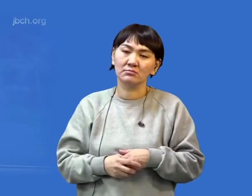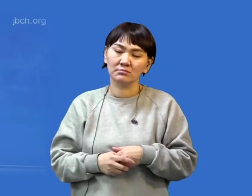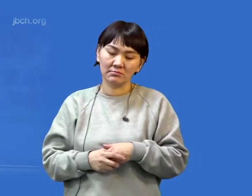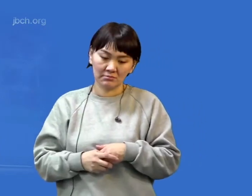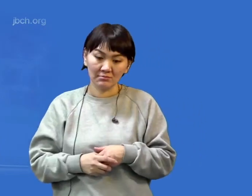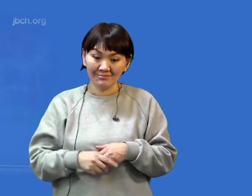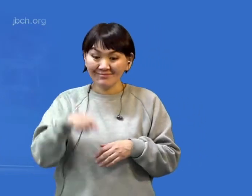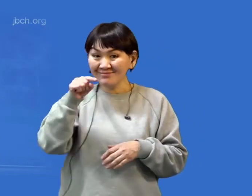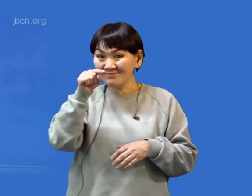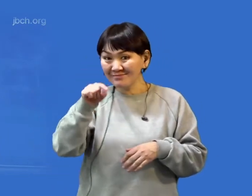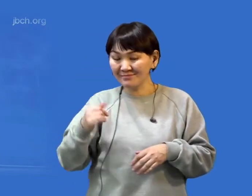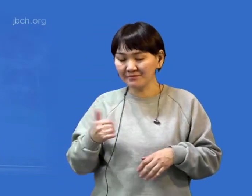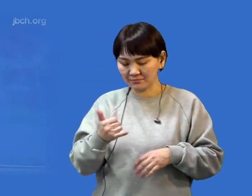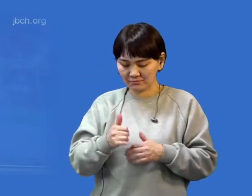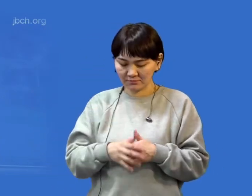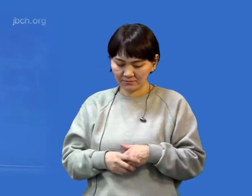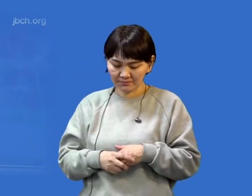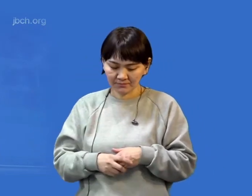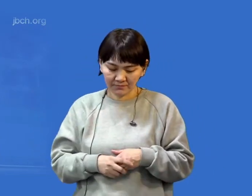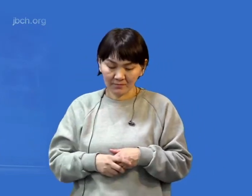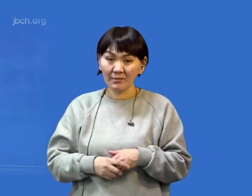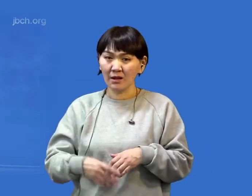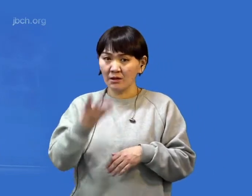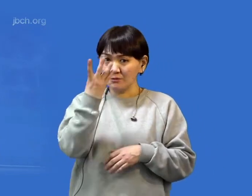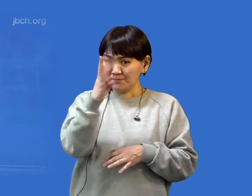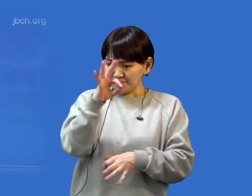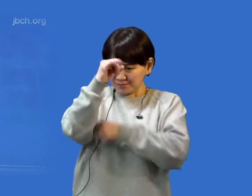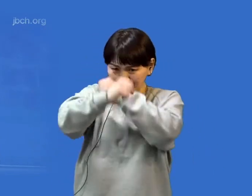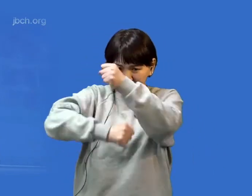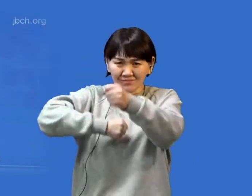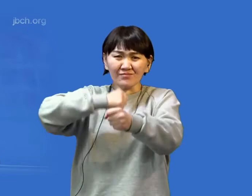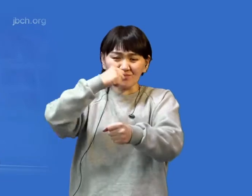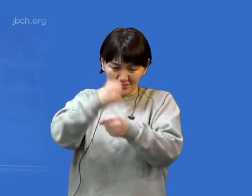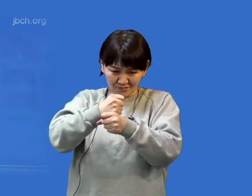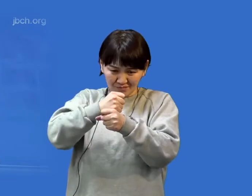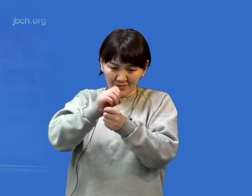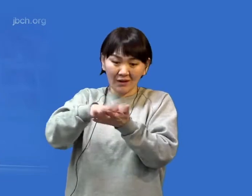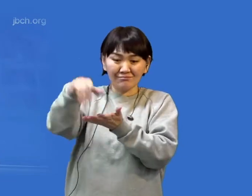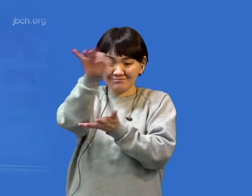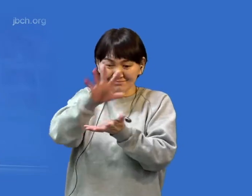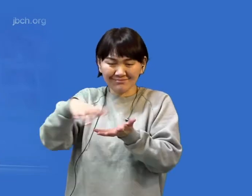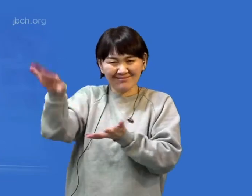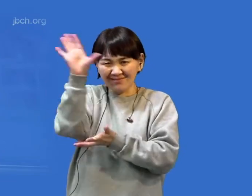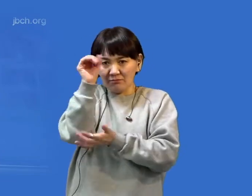За тийм учраас 40 жил тэд нэр цөлд төөрөлцөө.